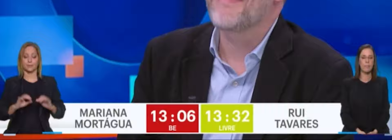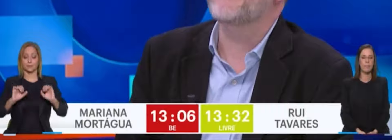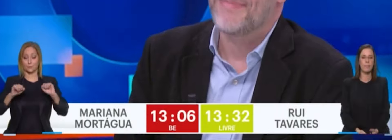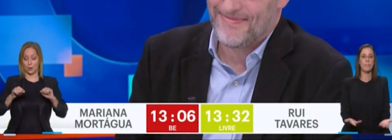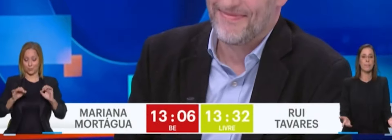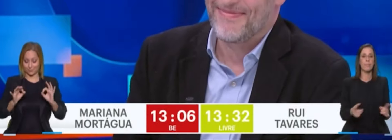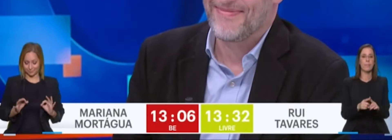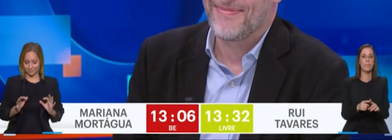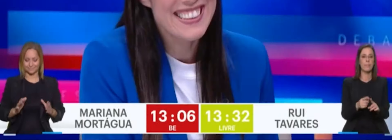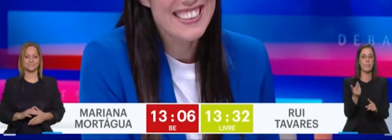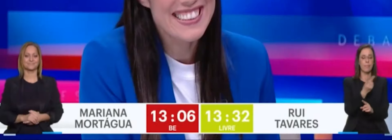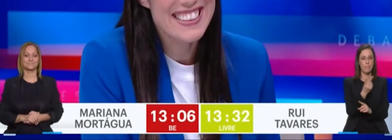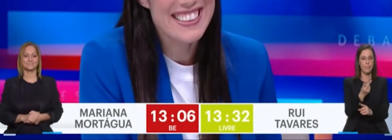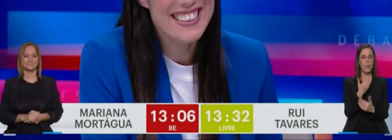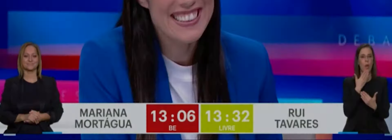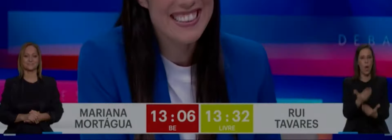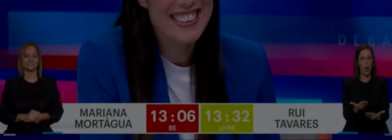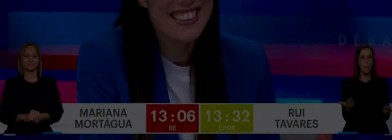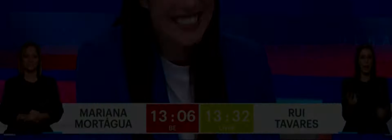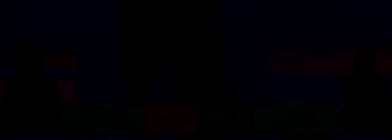Mariana morte água Rui Tavares Obrigada aos dois